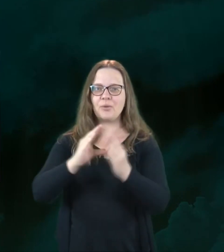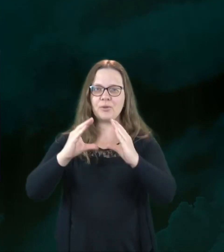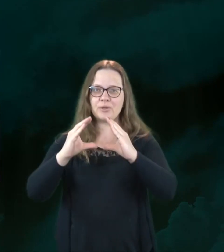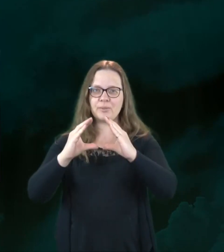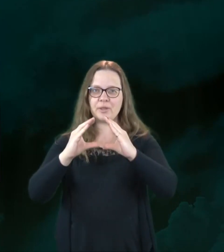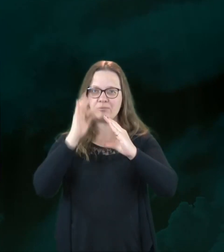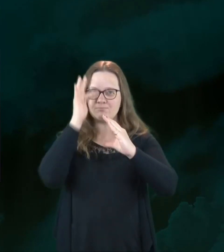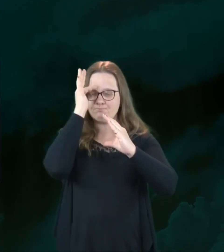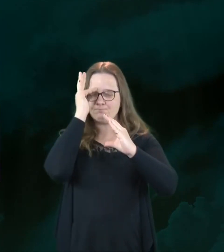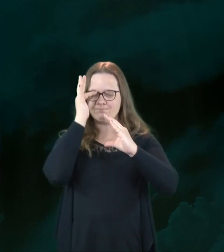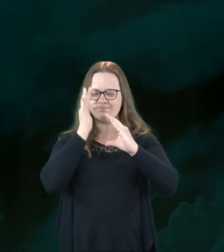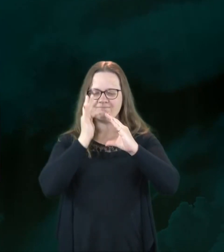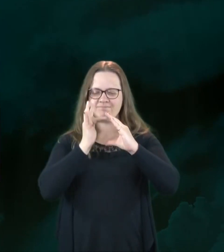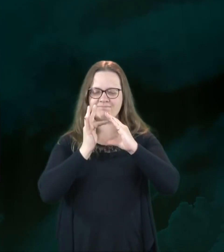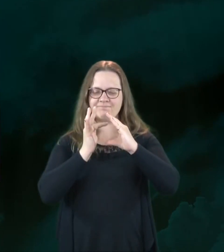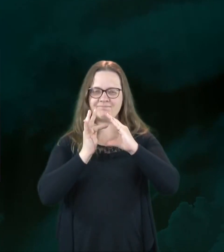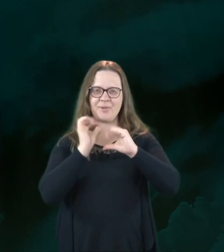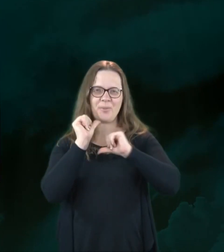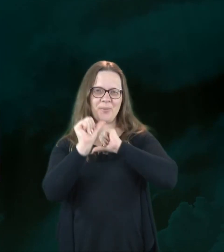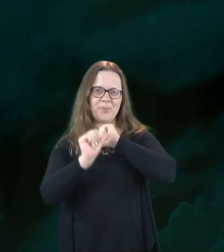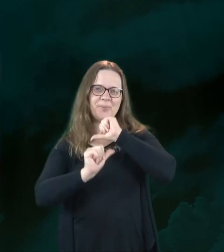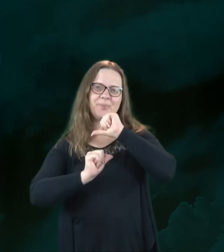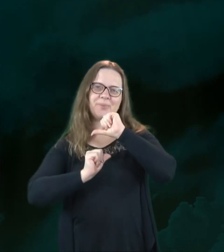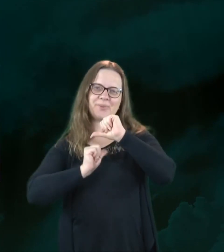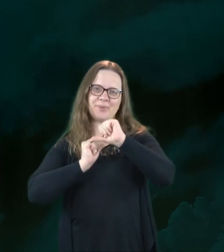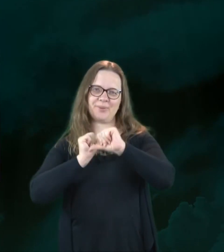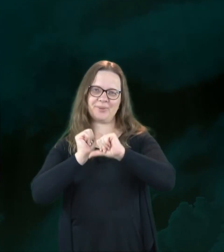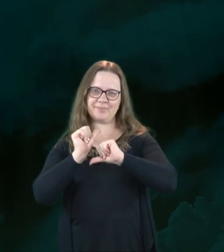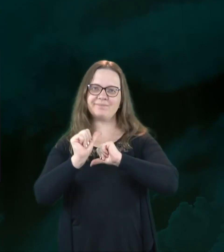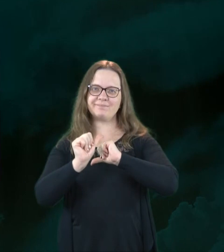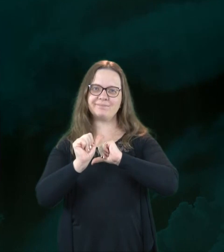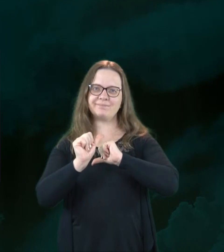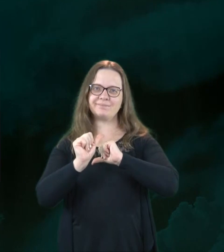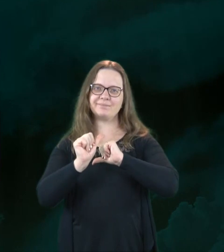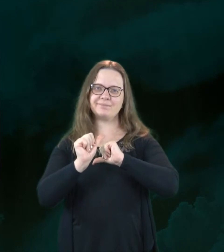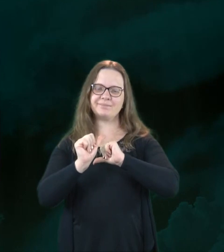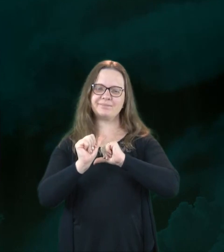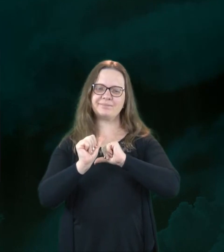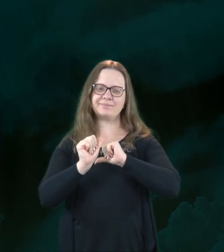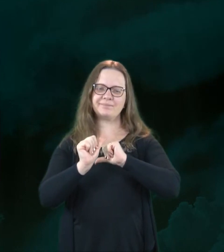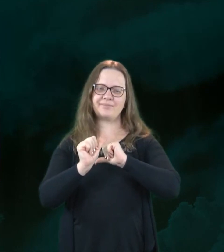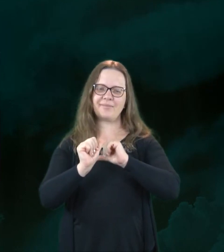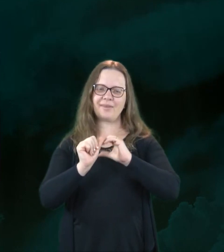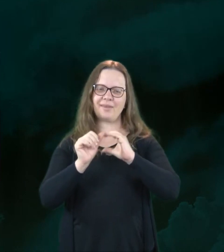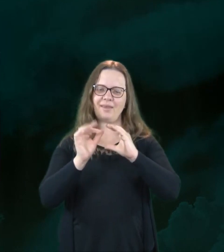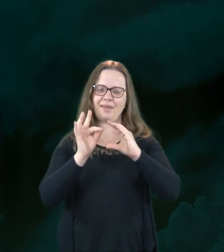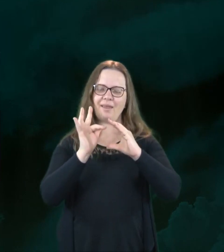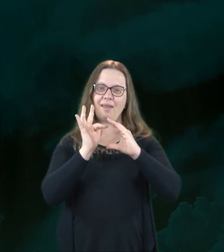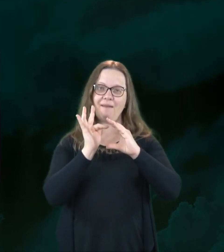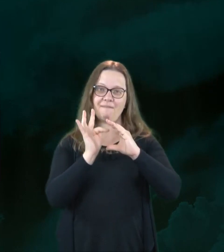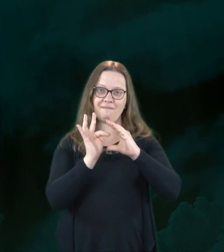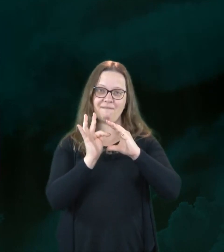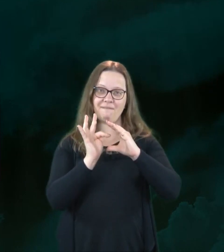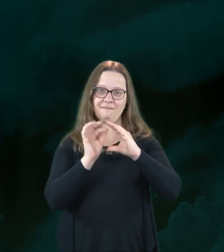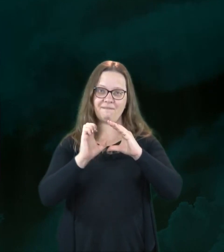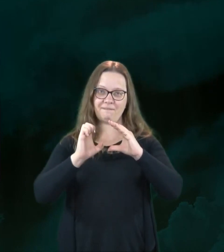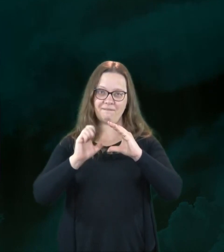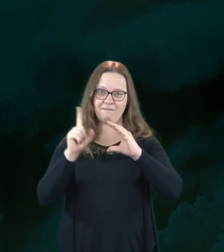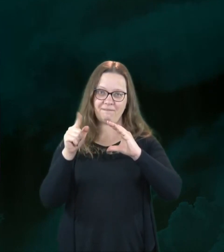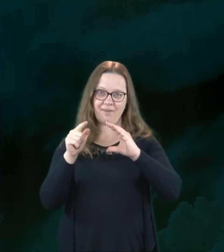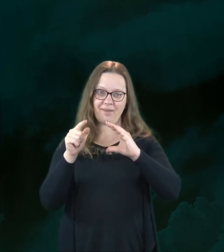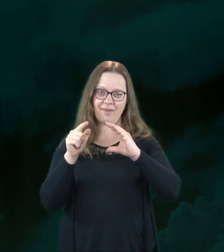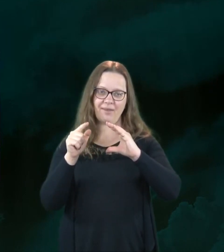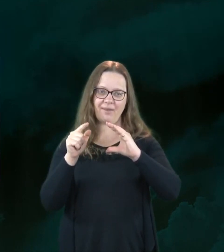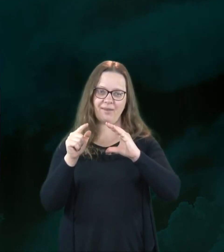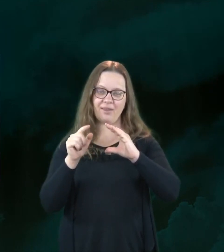produziu a sua fé. Vocês estão vendo, eu escrevi aqui fé com F minúscula, e aqui a fé com